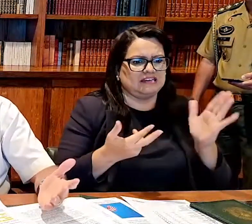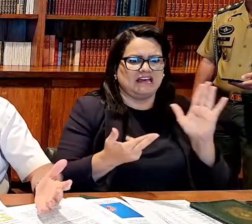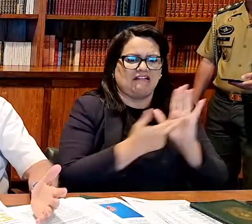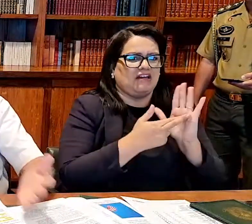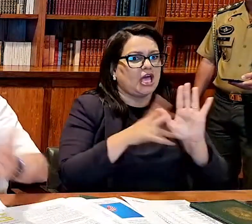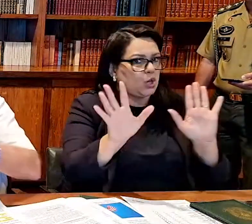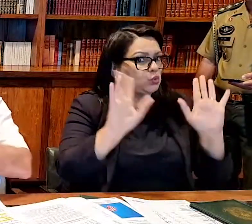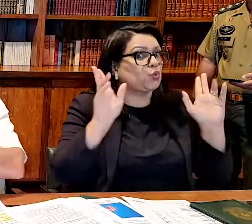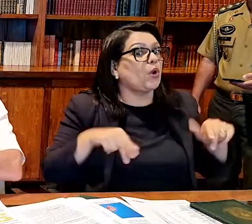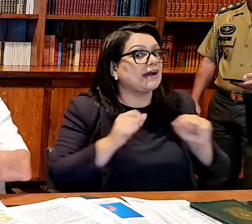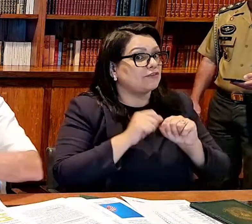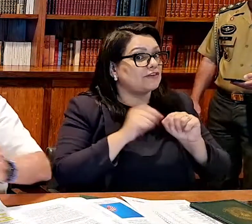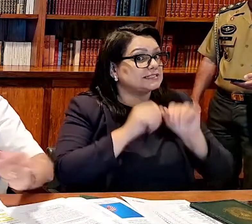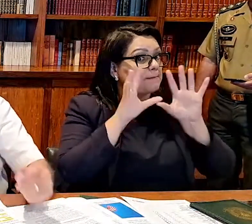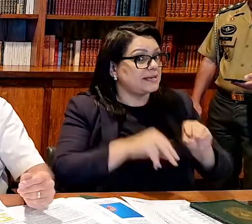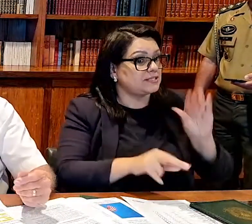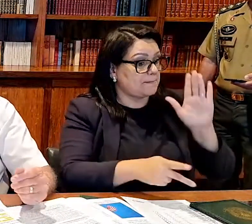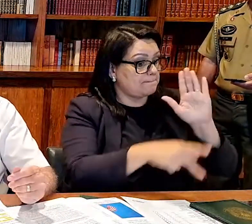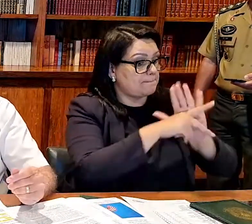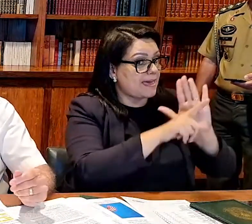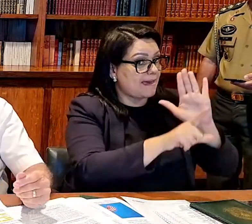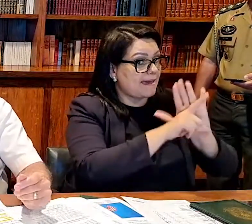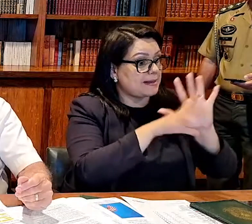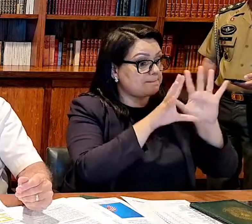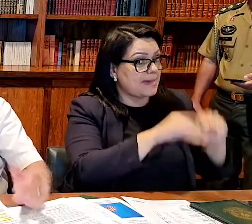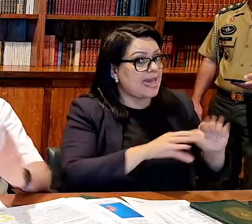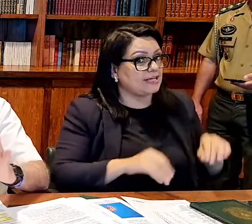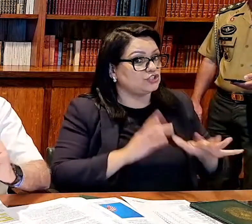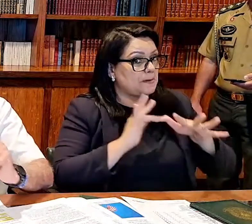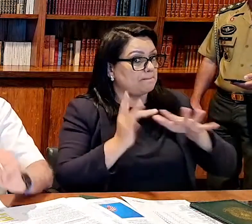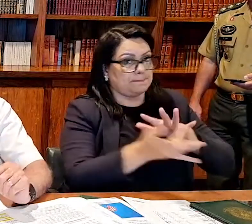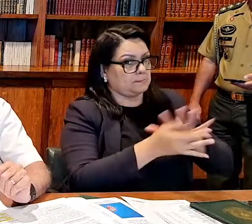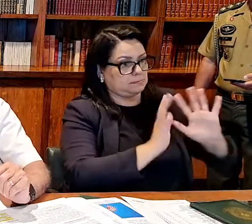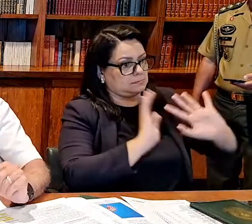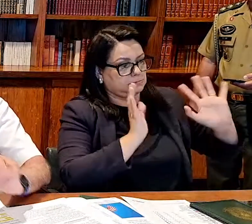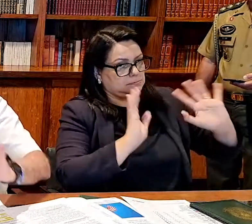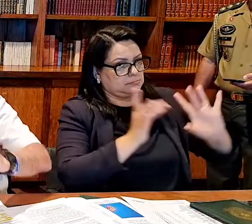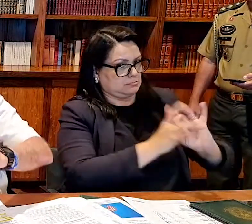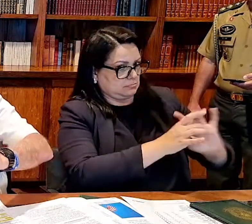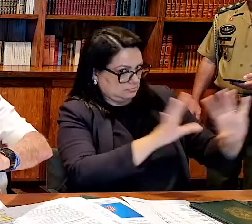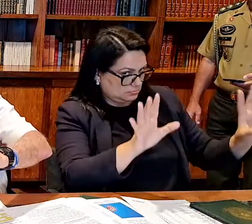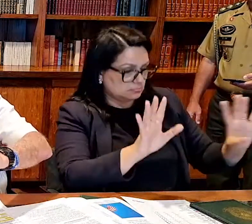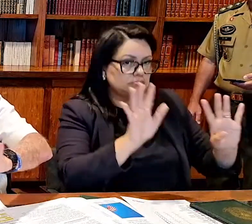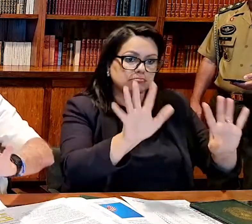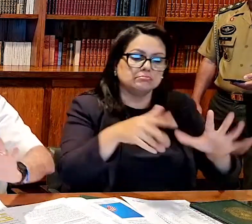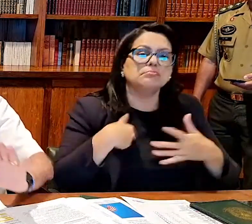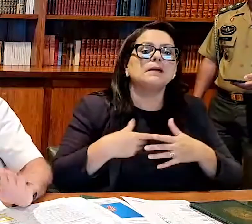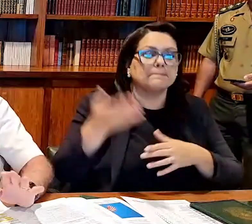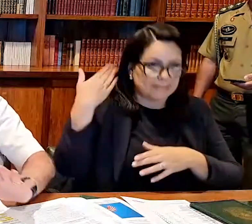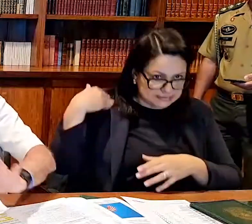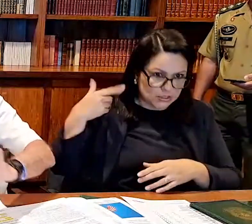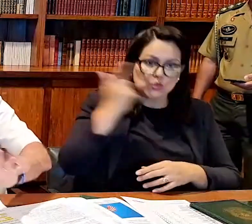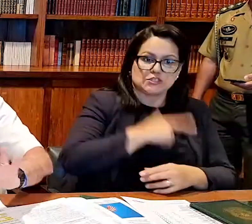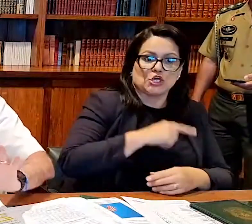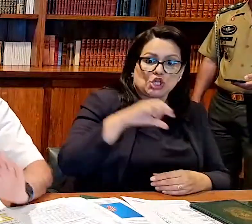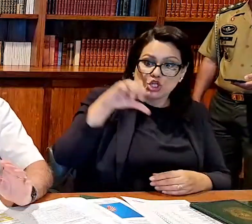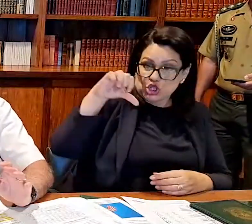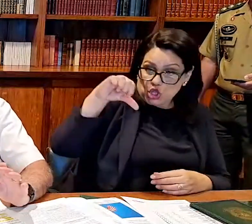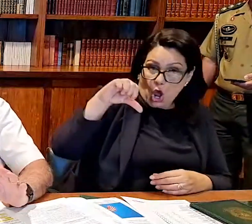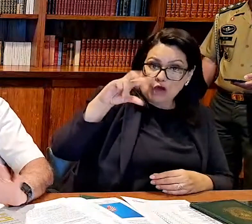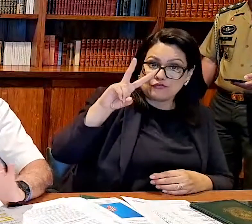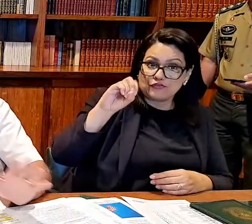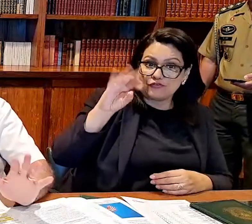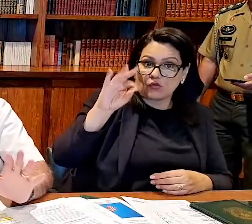regulamentar mídias. A semana passada, por 9 votos, apenas, né, 9 votos, nós conseguimos manter ali, não